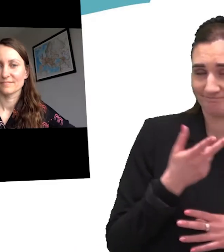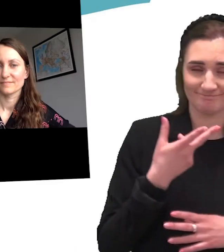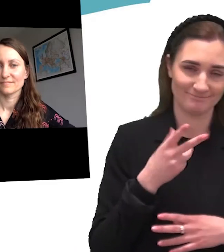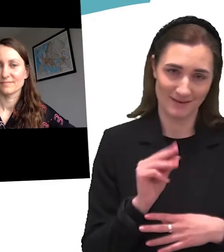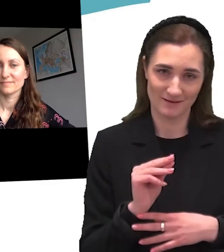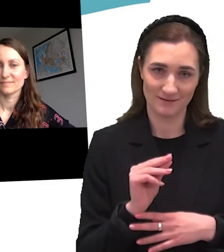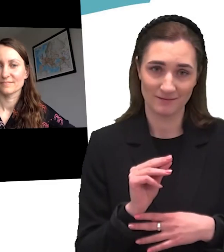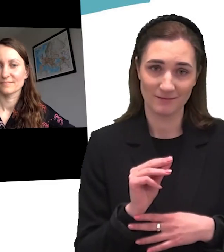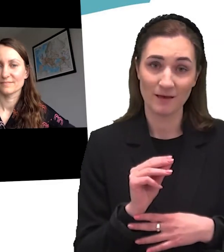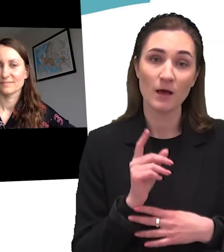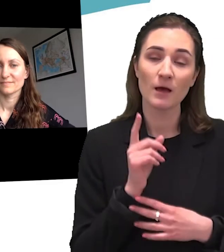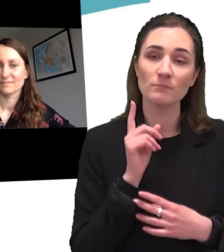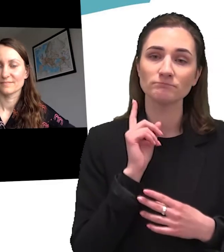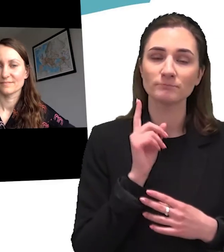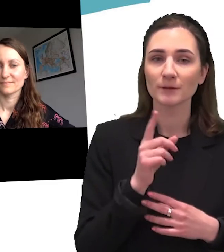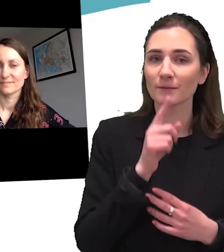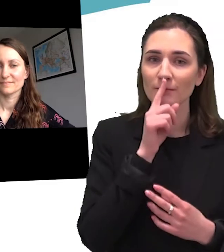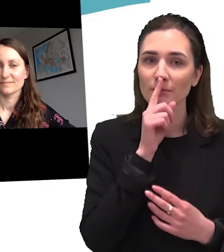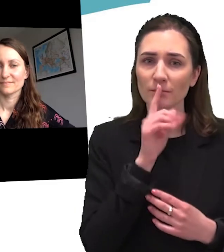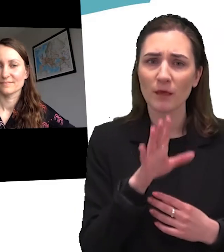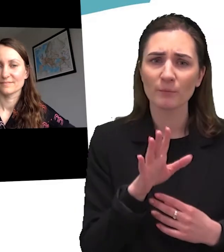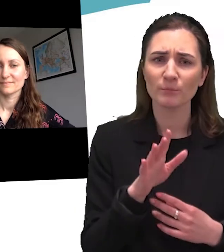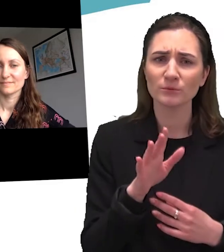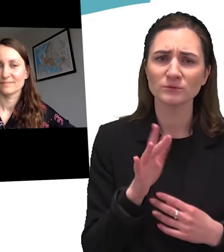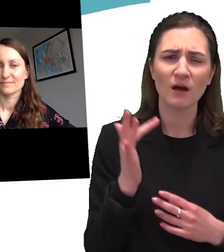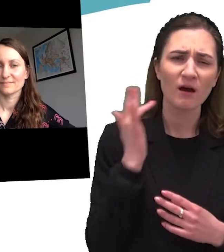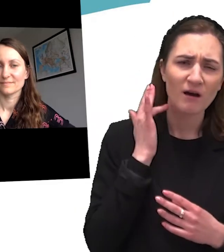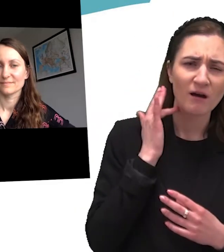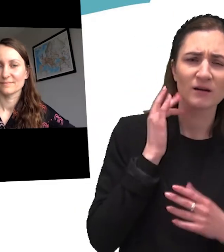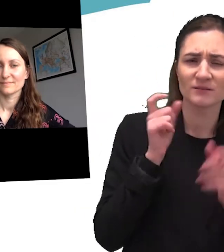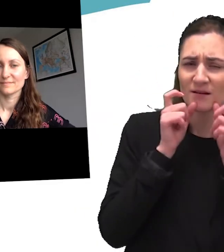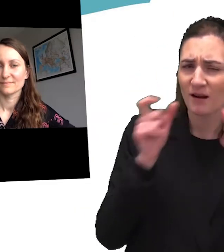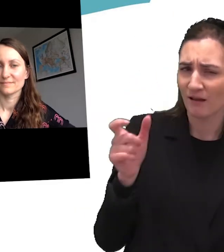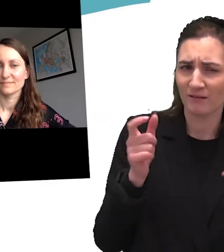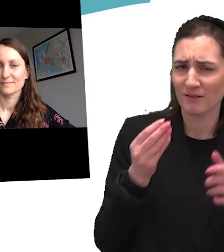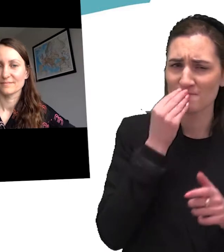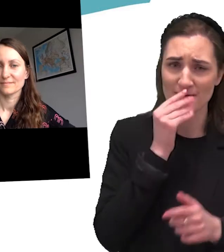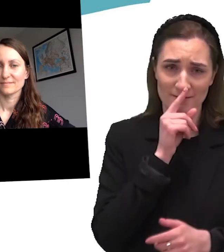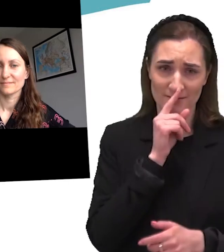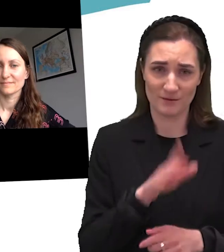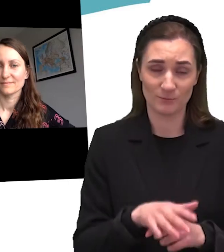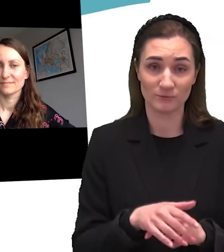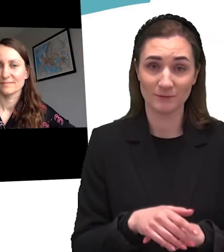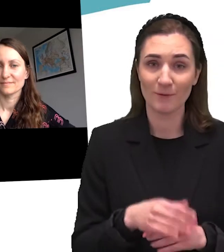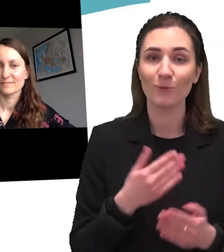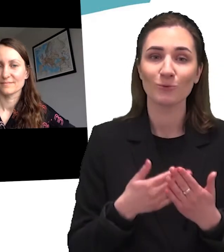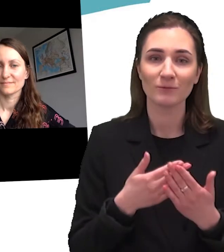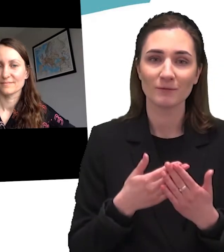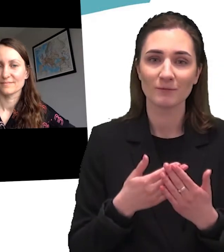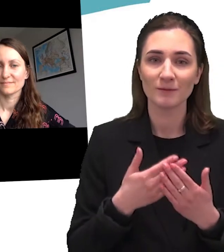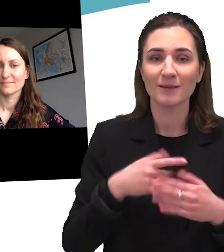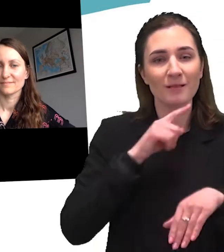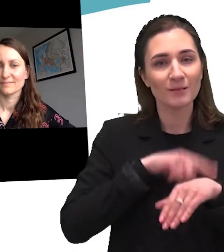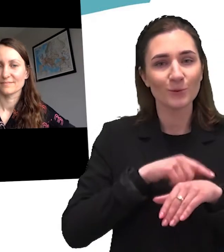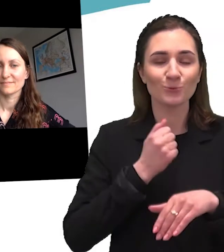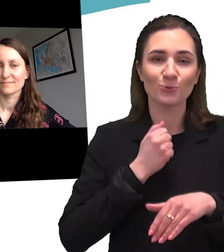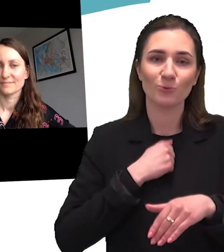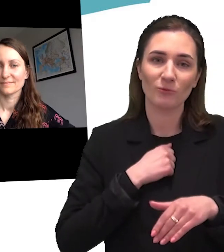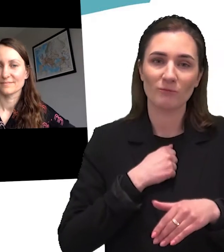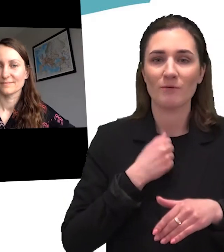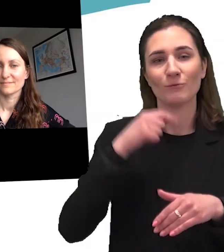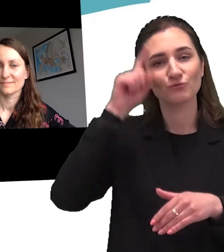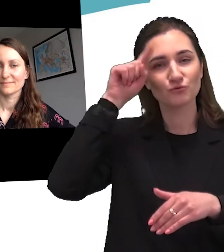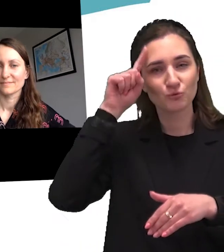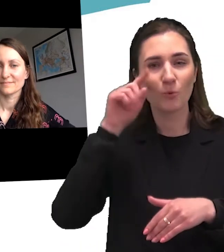jisai džiugaus tos pirmus kartus, ne, bet jisai, bet nebus to, tai nevalgys aš tada iš viso. Todėl, kad jisai